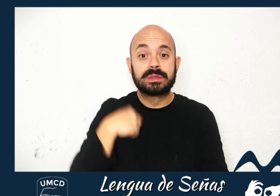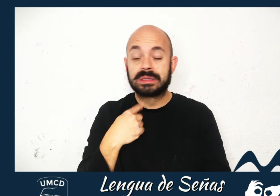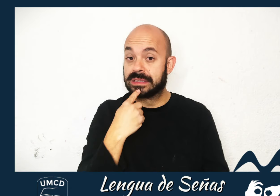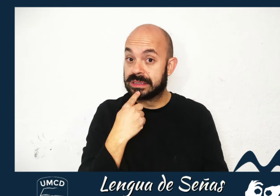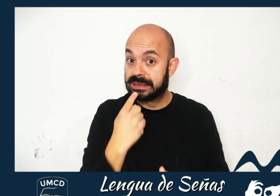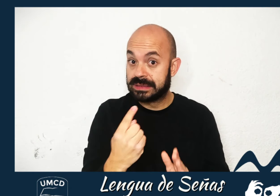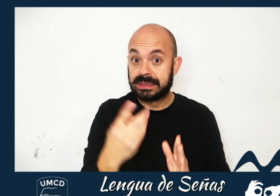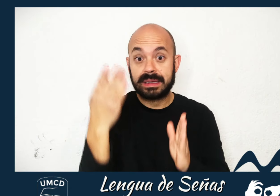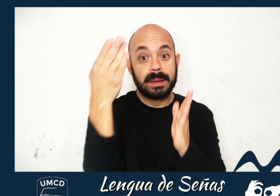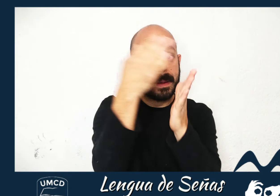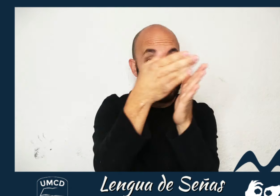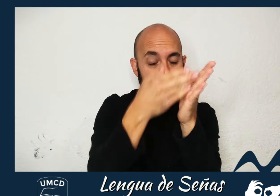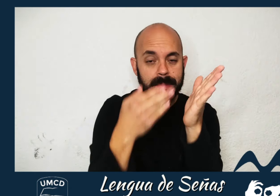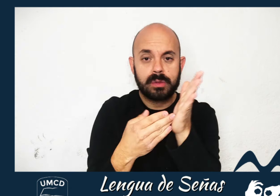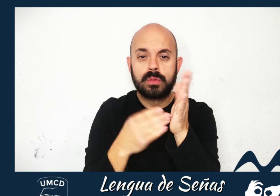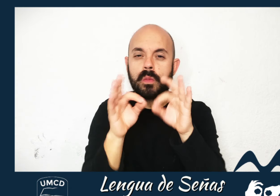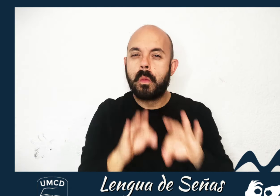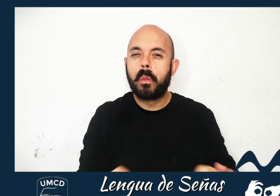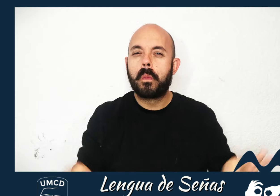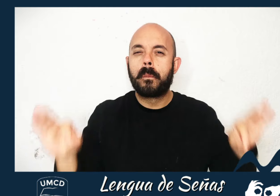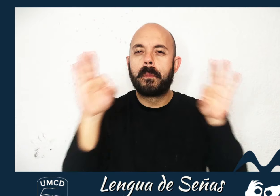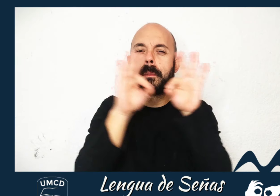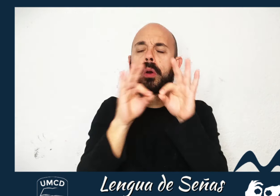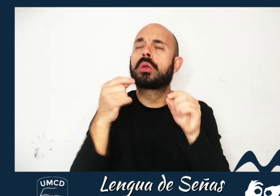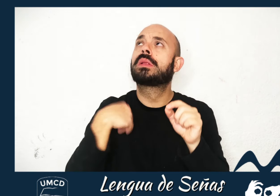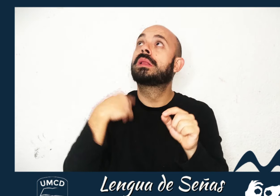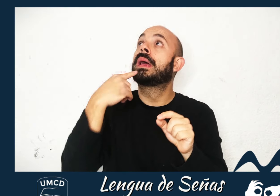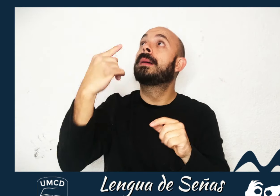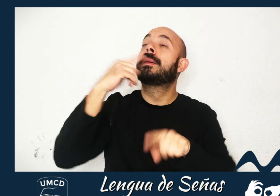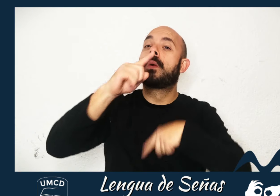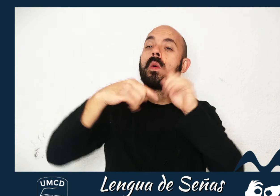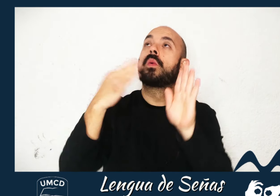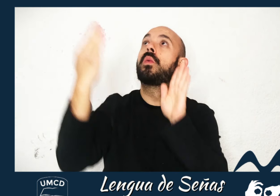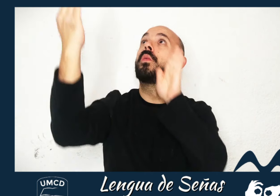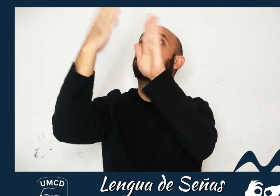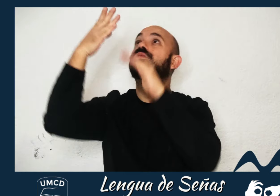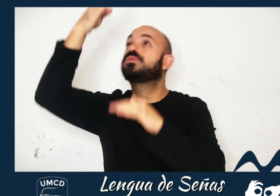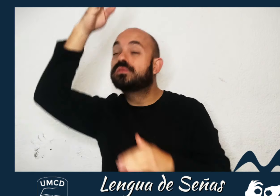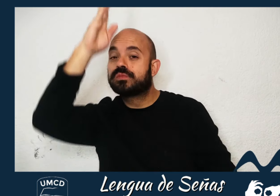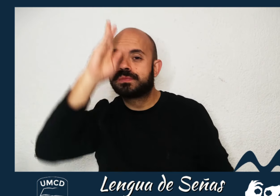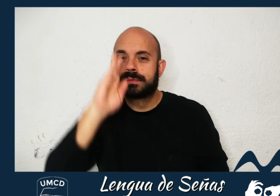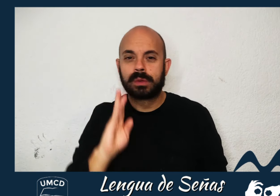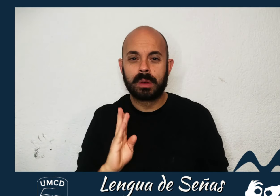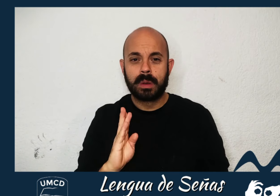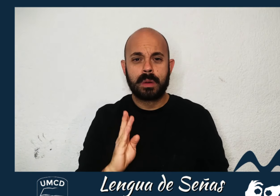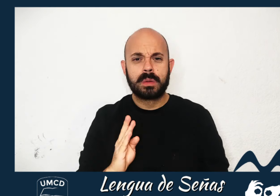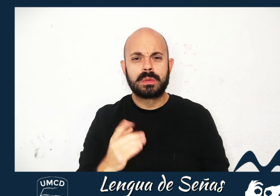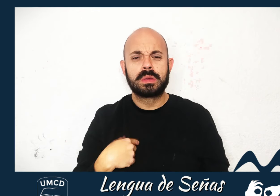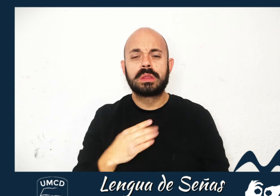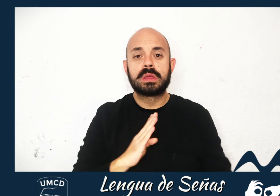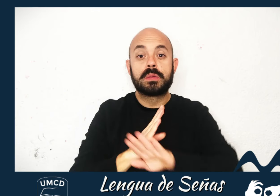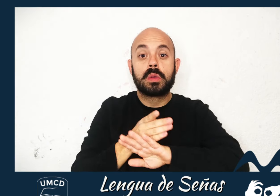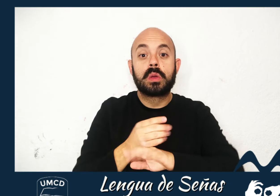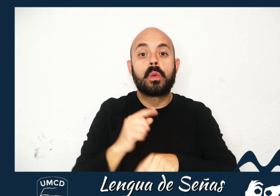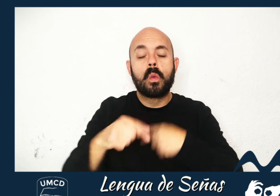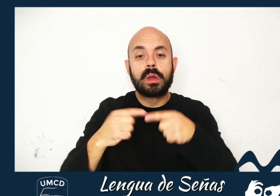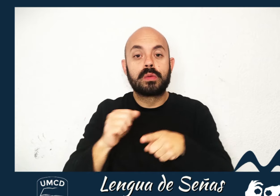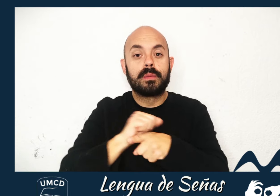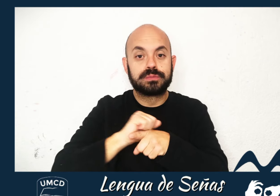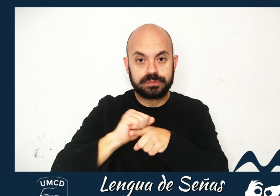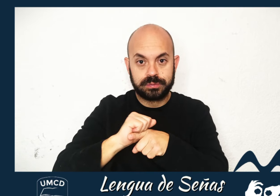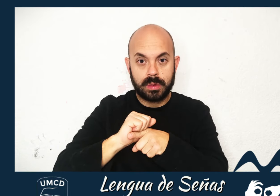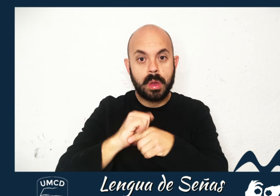que Proverbios nos dice en cuanto a la relación o a la comunión íntima con Dios, cómo podemos obtenerla y cuáles son los